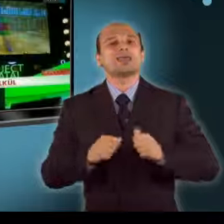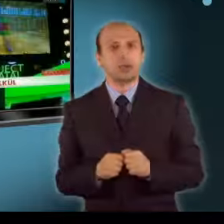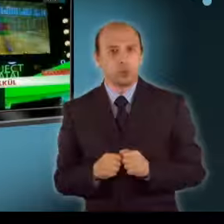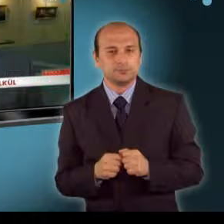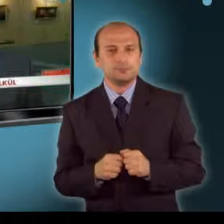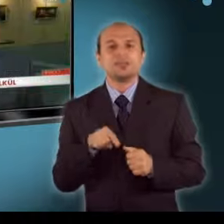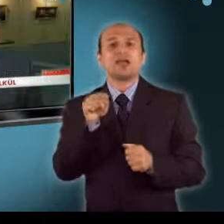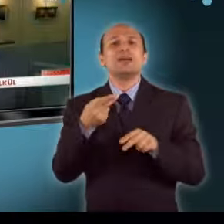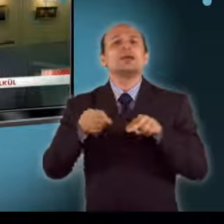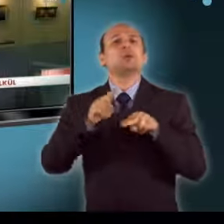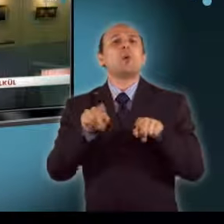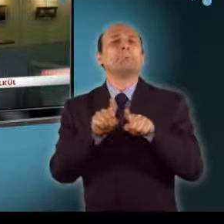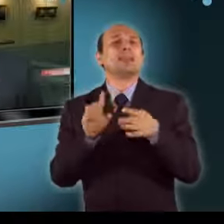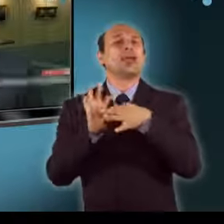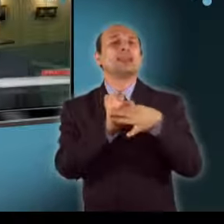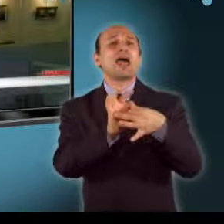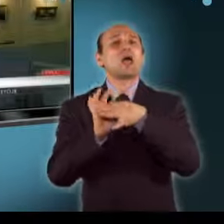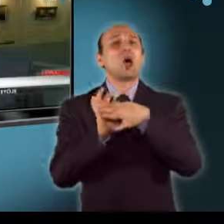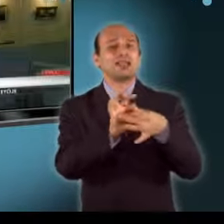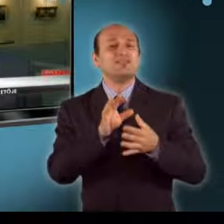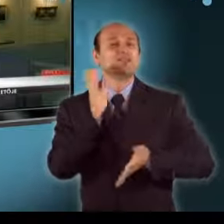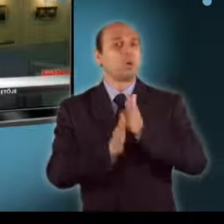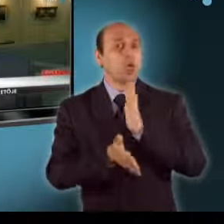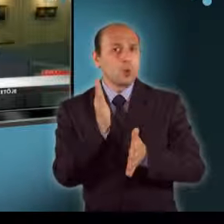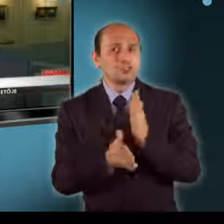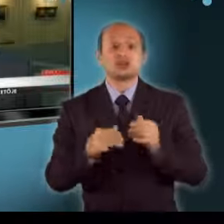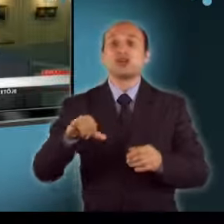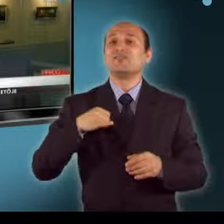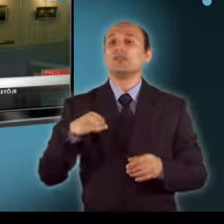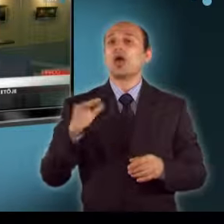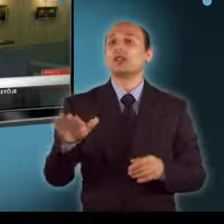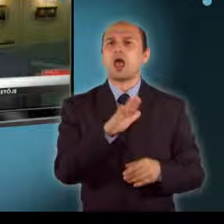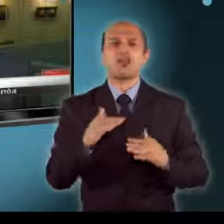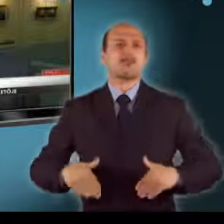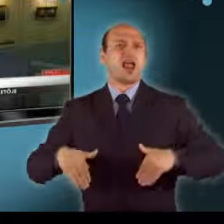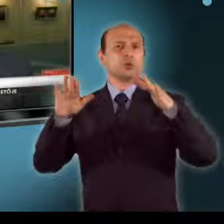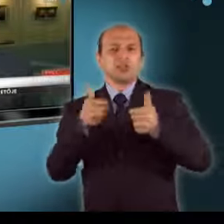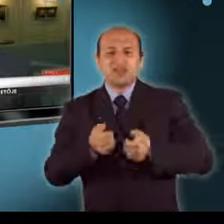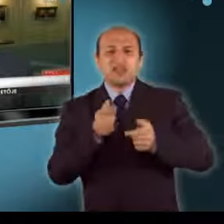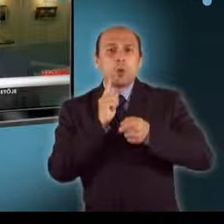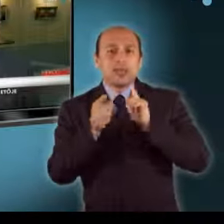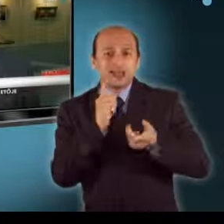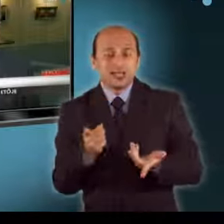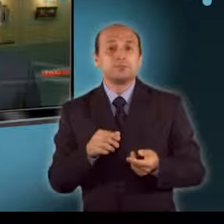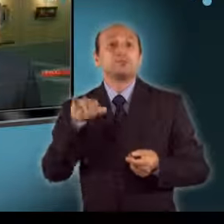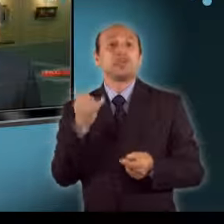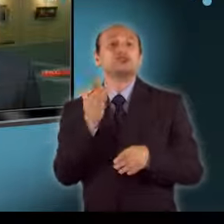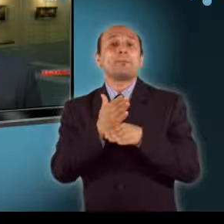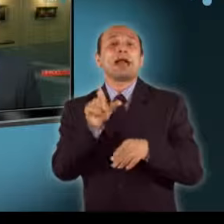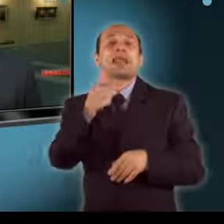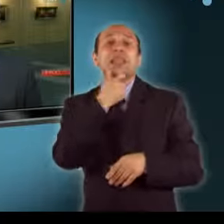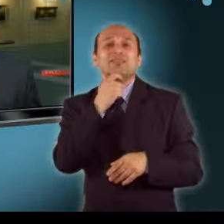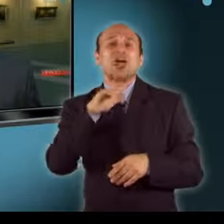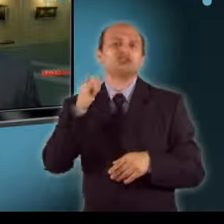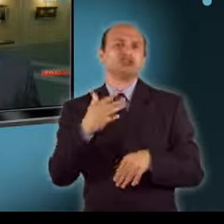Ez egy interaktív szórakozás. A fiatal szülők is már videójátékokon nőttek fel, az ő gyerekeik pedig gyakran már 2 éves